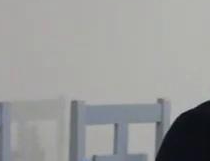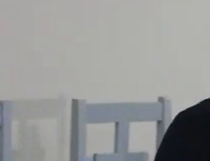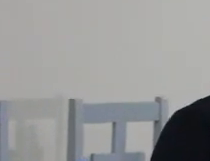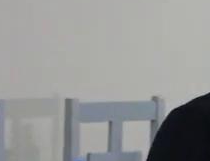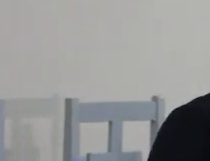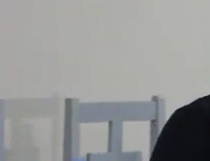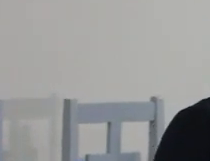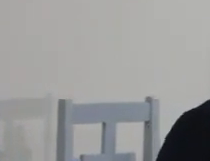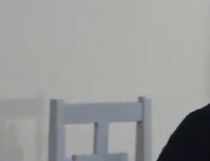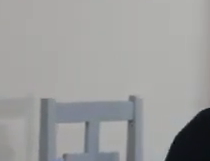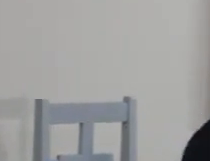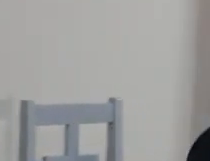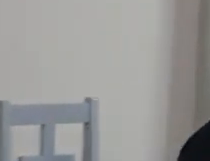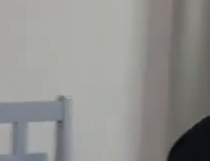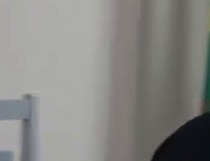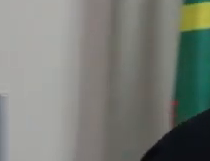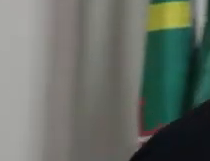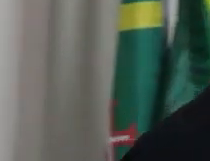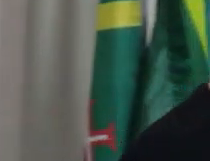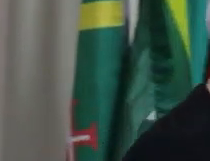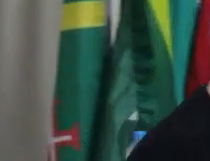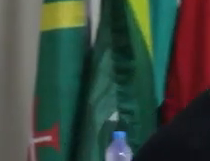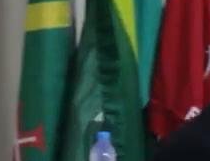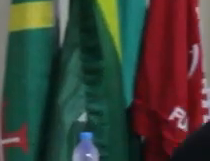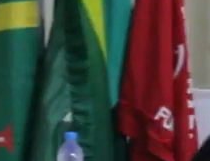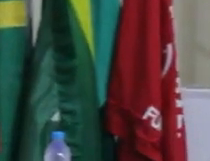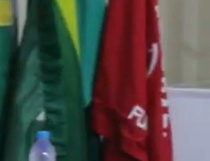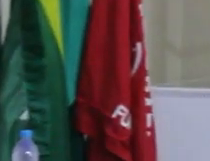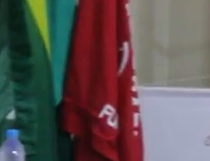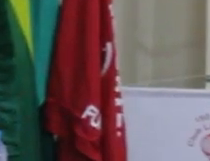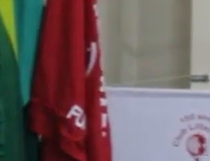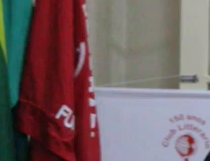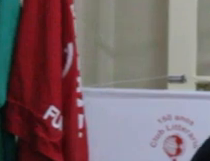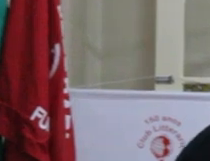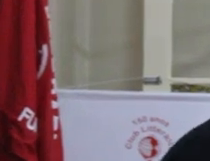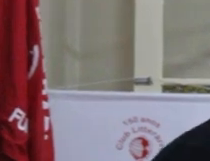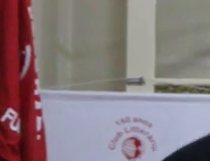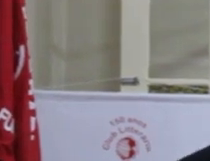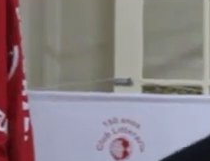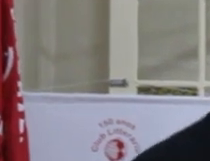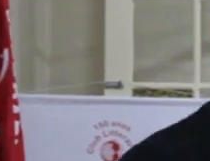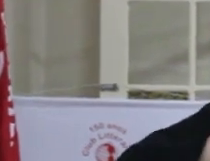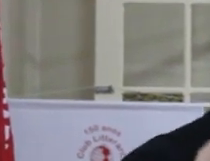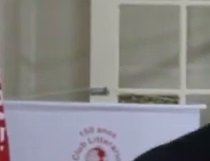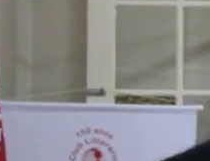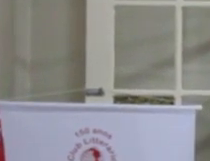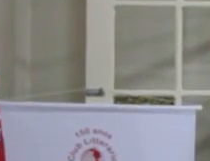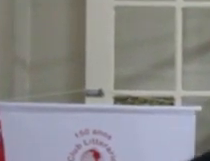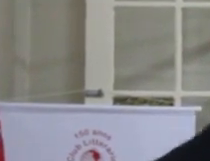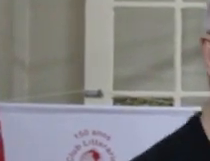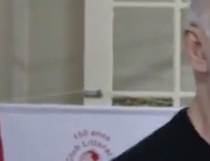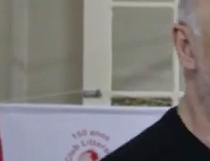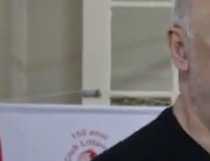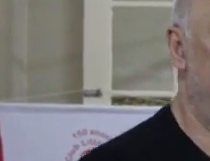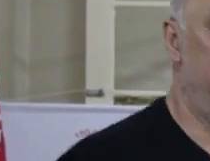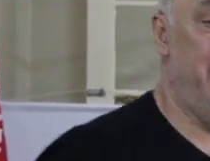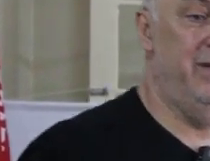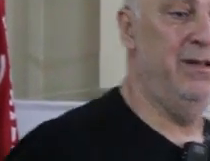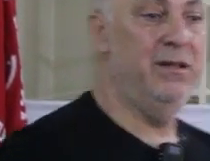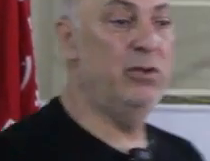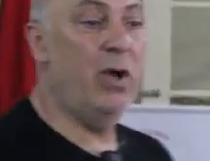vida. A nossa raiz, a nossa cultura, que enquanto nós não